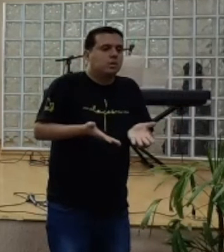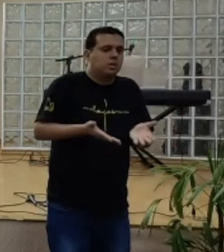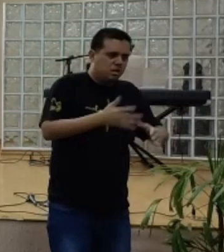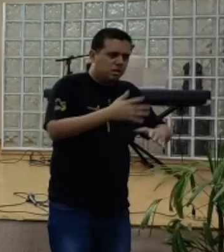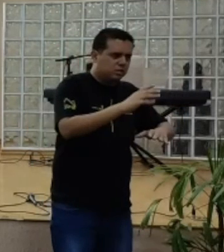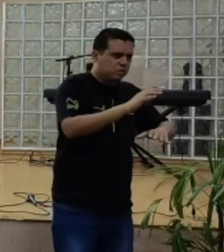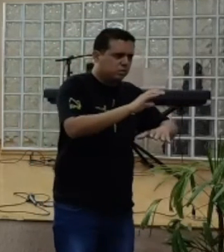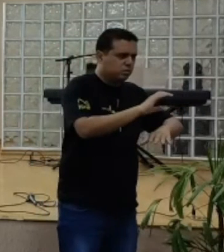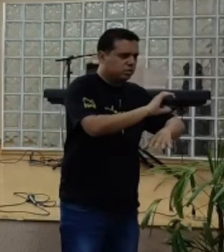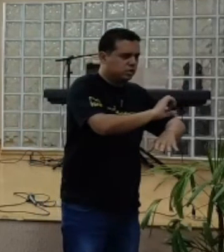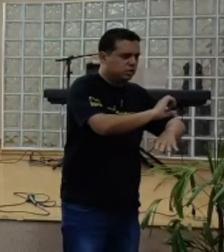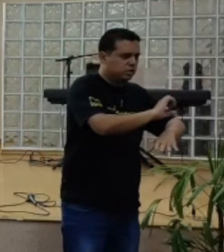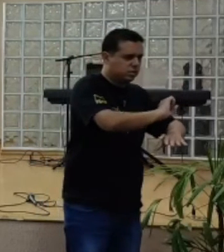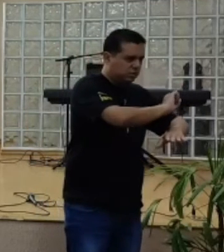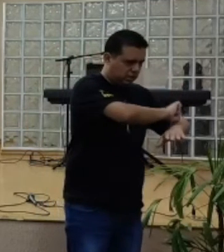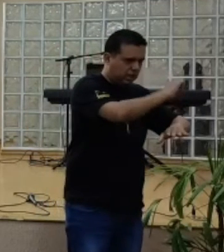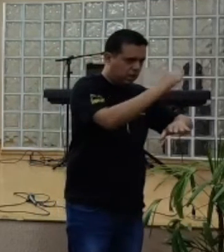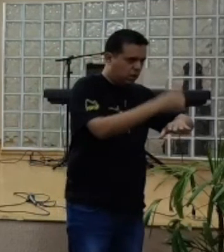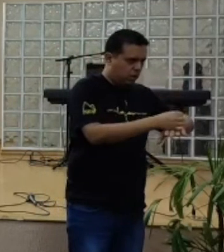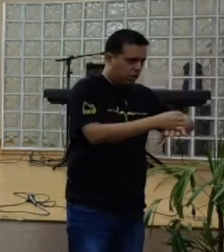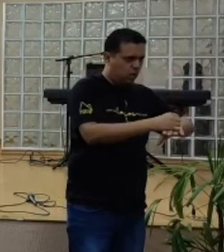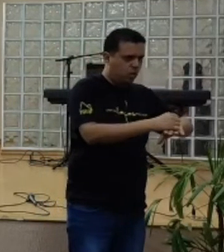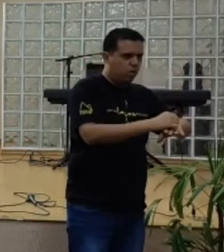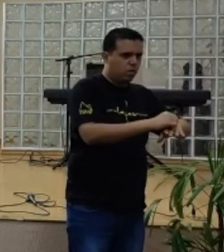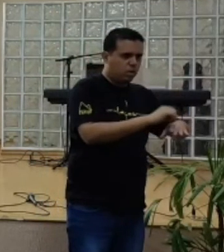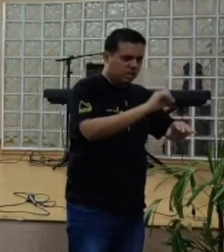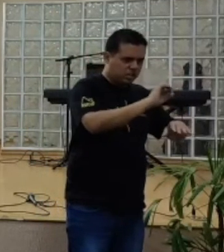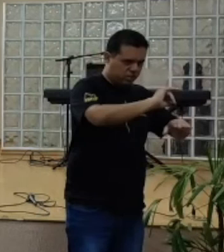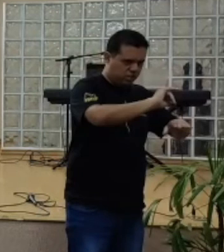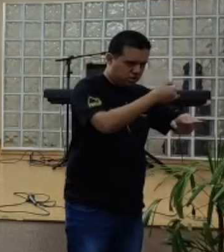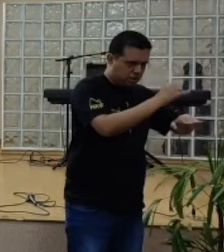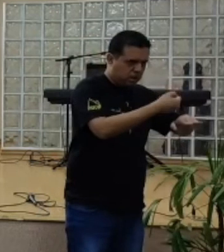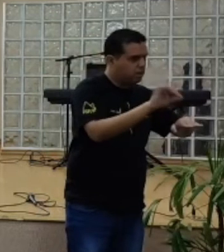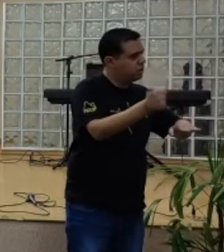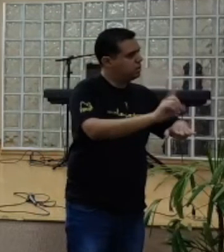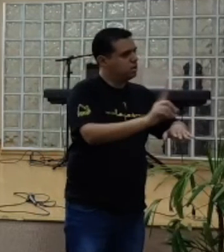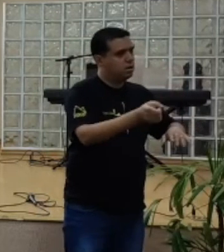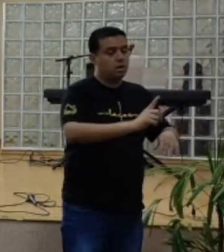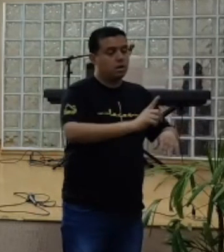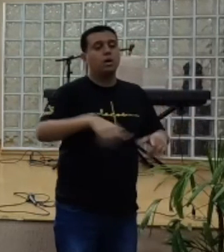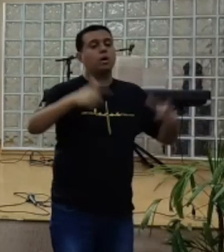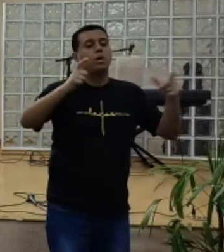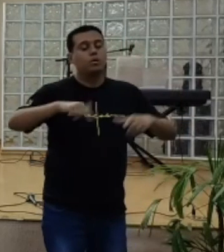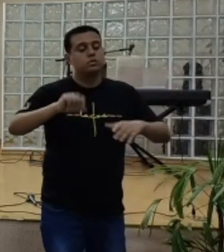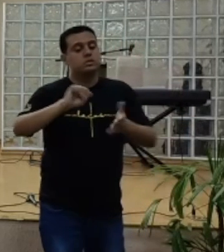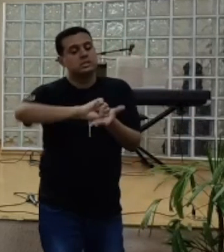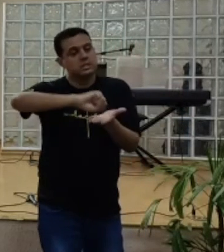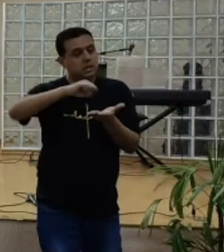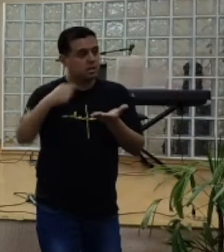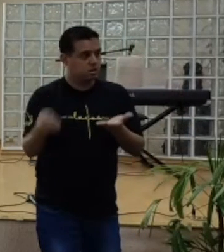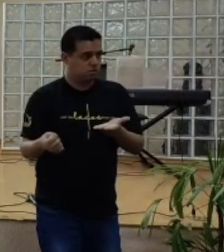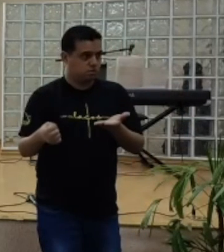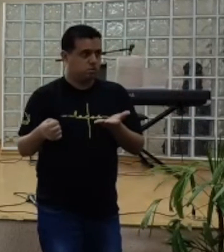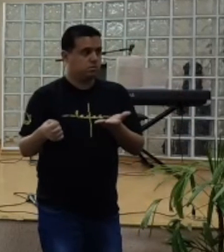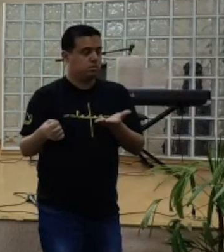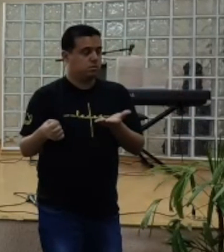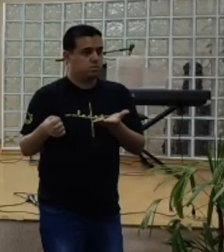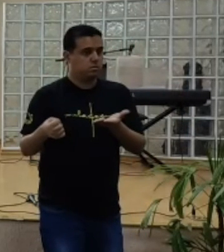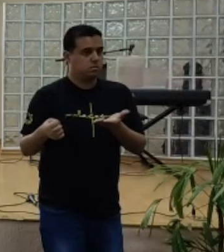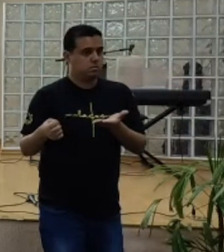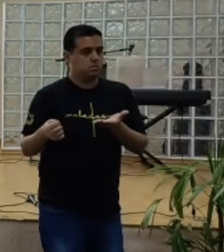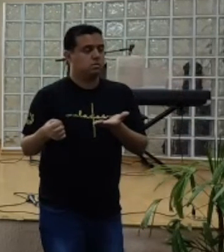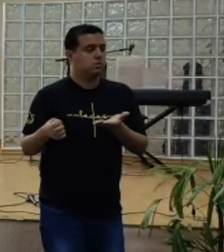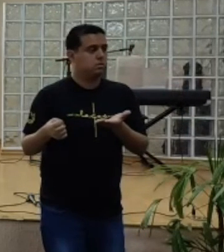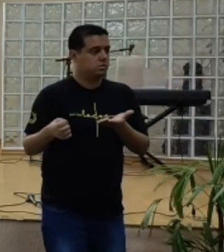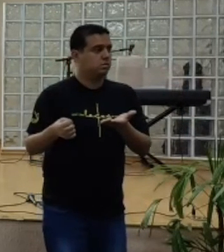na Arábia, no Monte Sinai, antes de chegar. Então, a gente precisa olhar para isso e entender o que ele está fazendo.